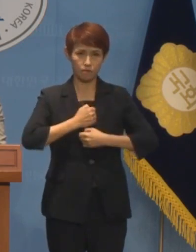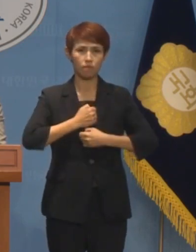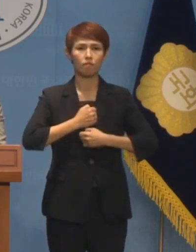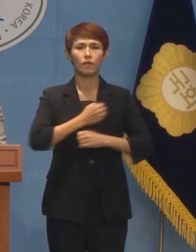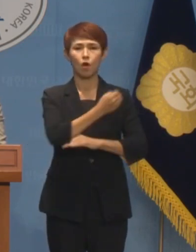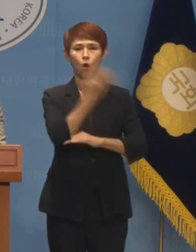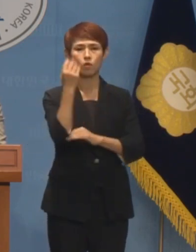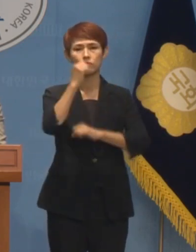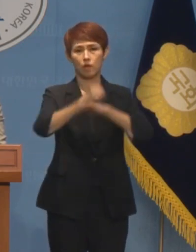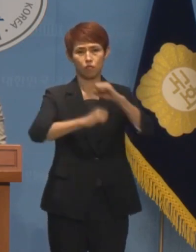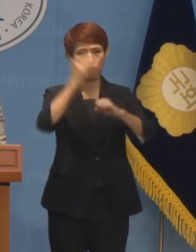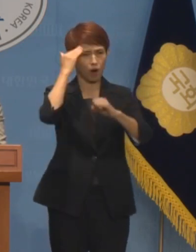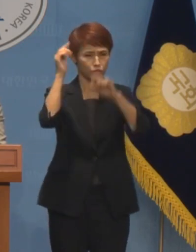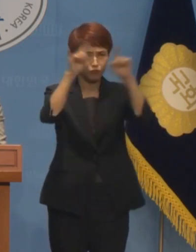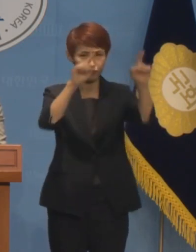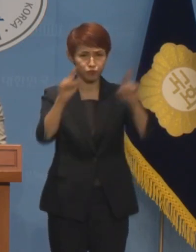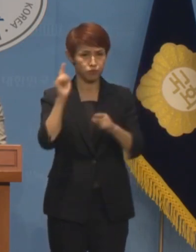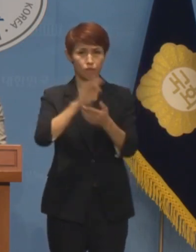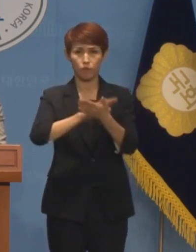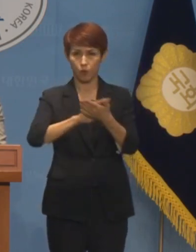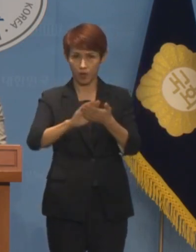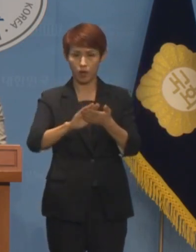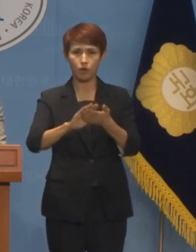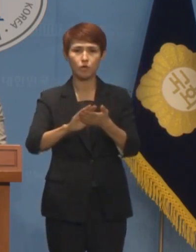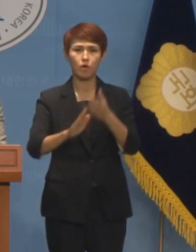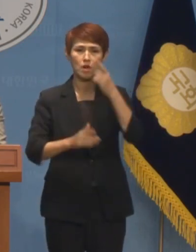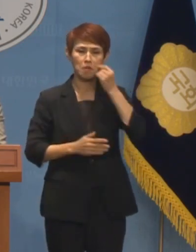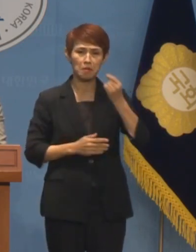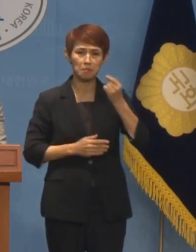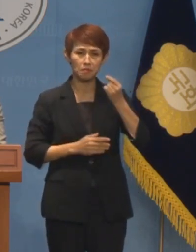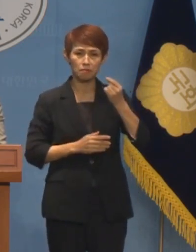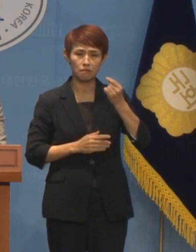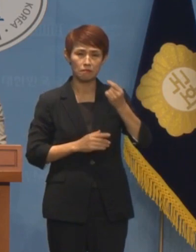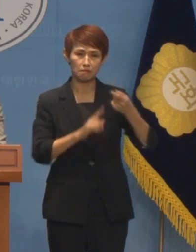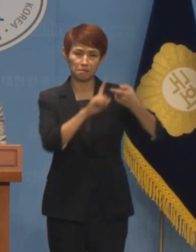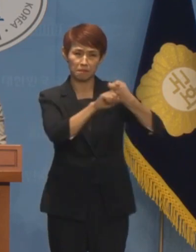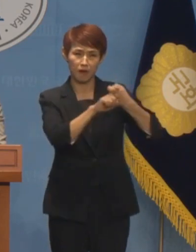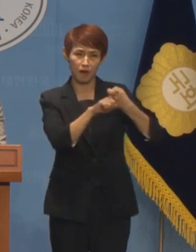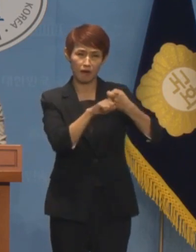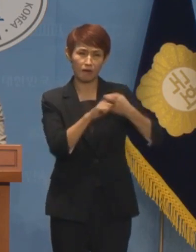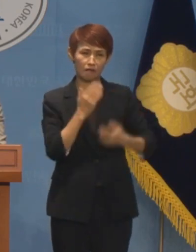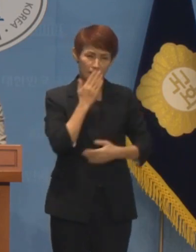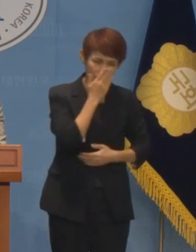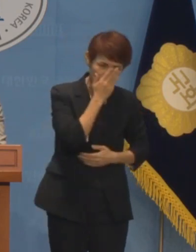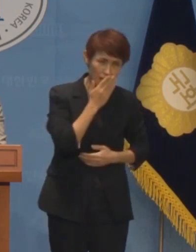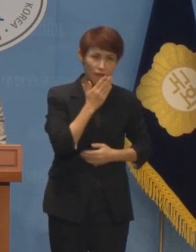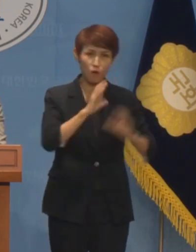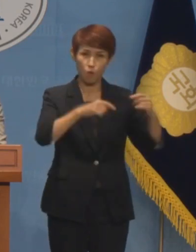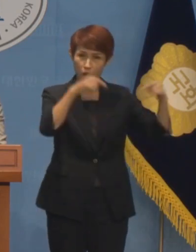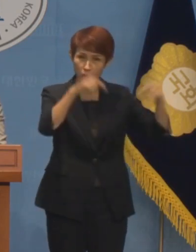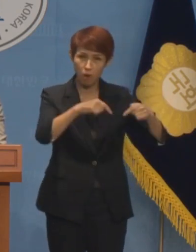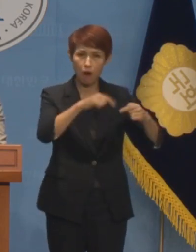자유와 한반도 평화 수호, 친일 굴종 외교와 망국 인사, 역사 쿠데타까지.